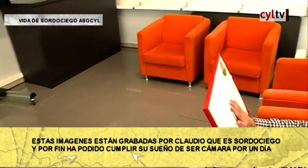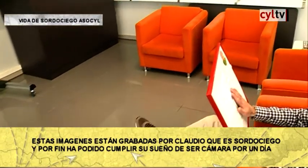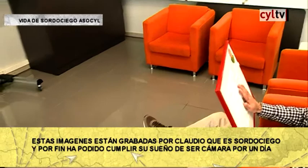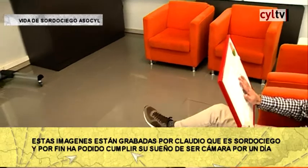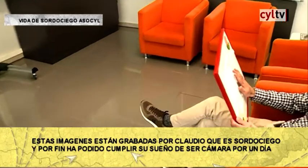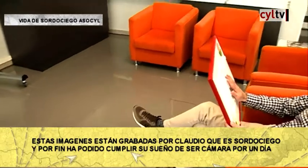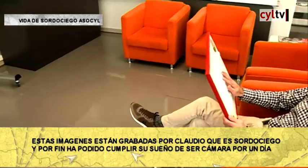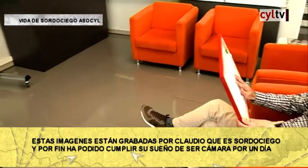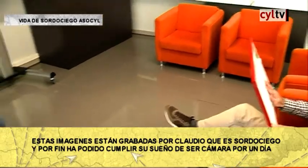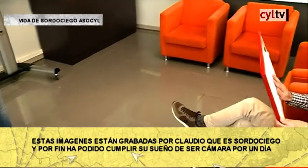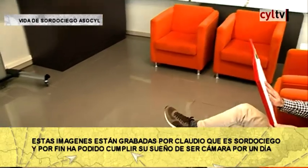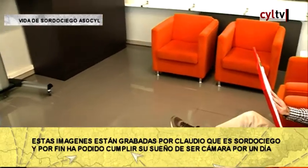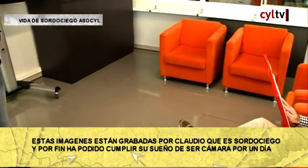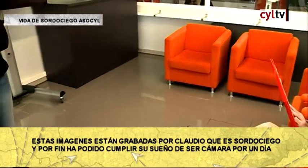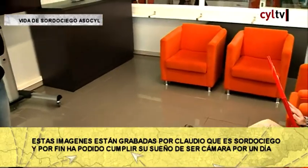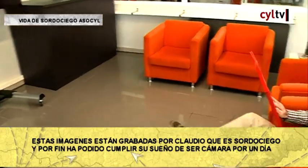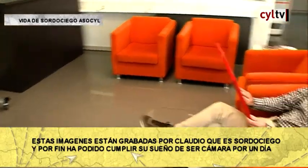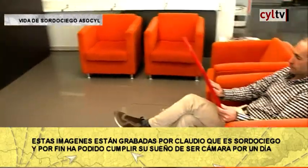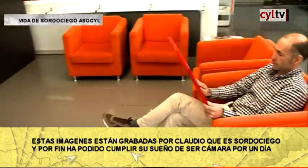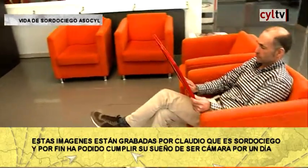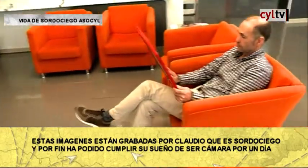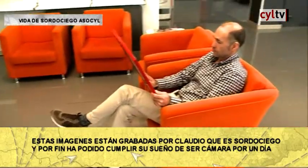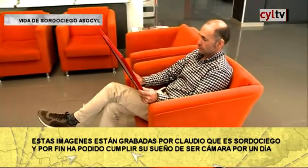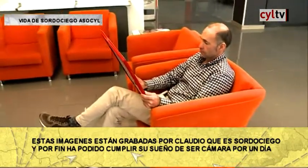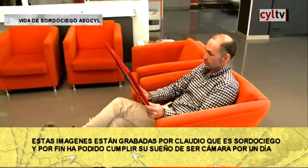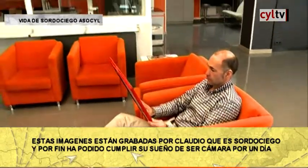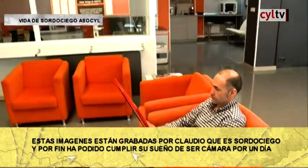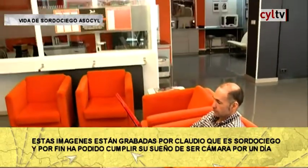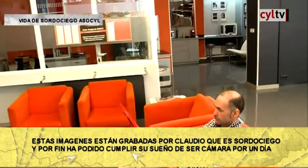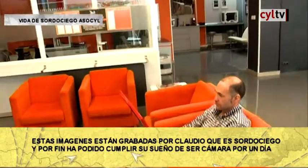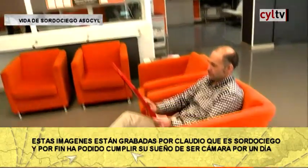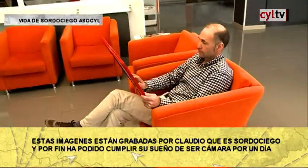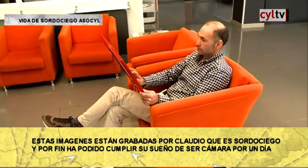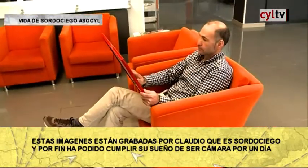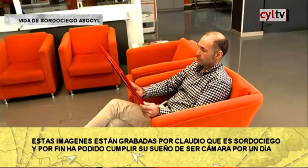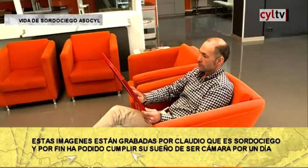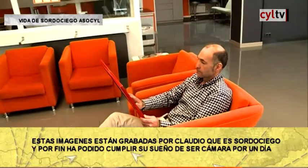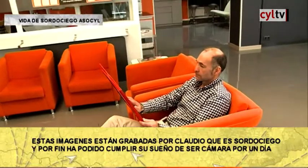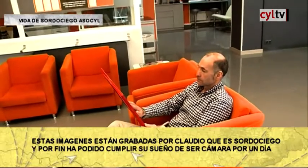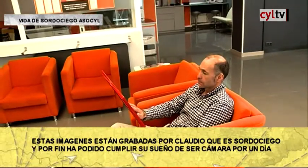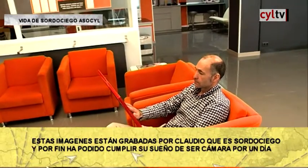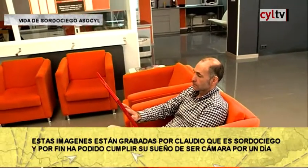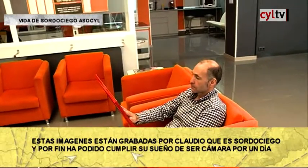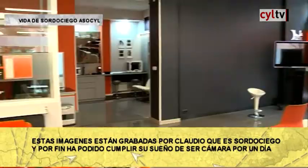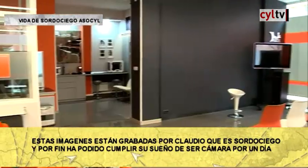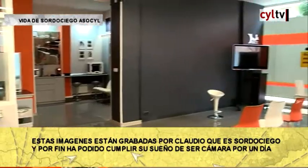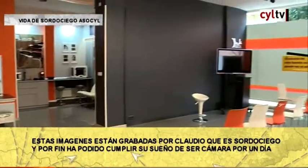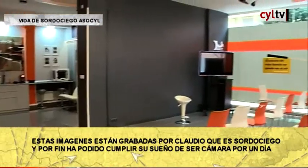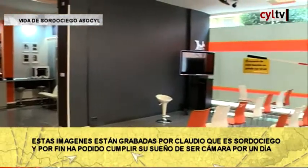es la primera toma de contacto, es normal. Efectivamente pesa mucho y estábamos sí. viendo a un compañero realizando una actividad. Ese es un